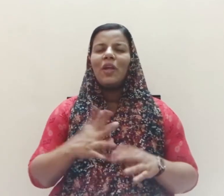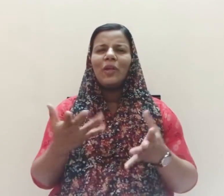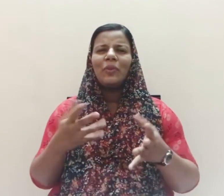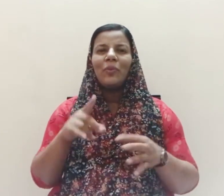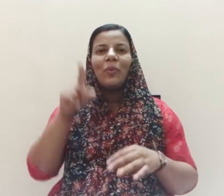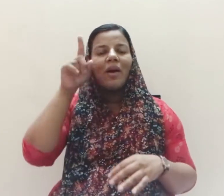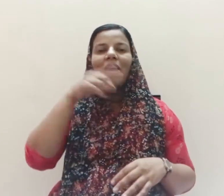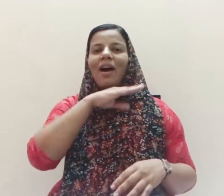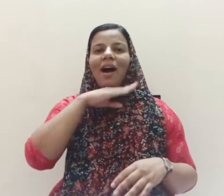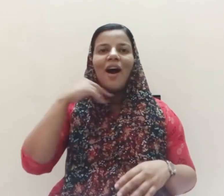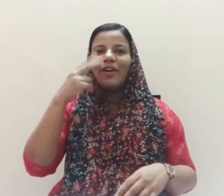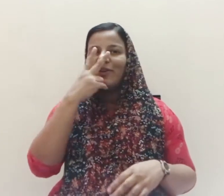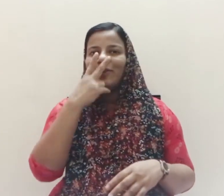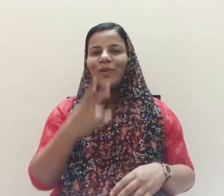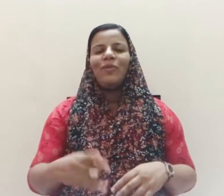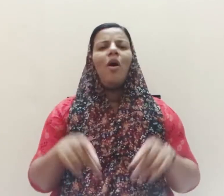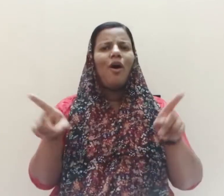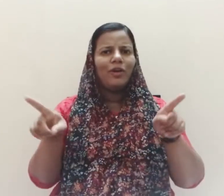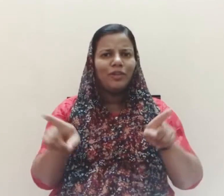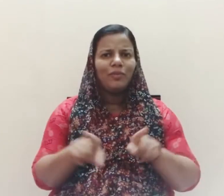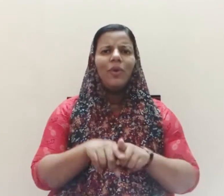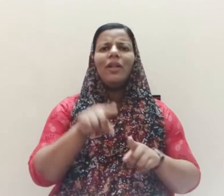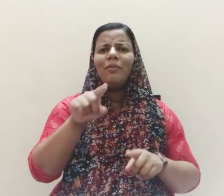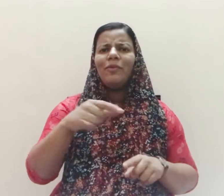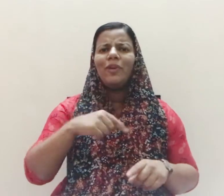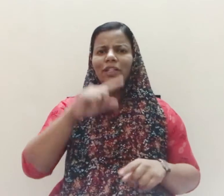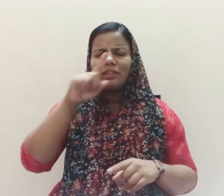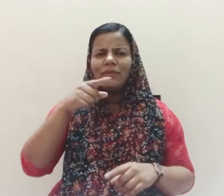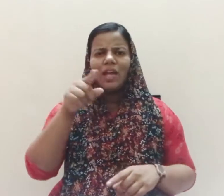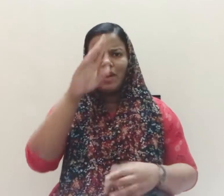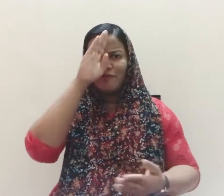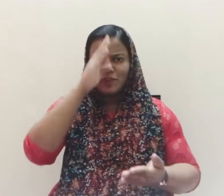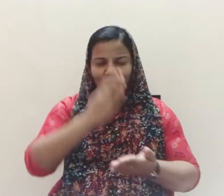ഒരു ആടിനെയാണ്. പ്രിയപ്പെട്ടവരെ, ഇതുപോലെ നമ്മുടെ ജീവിതത്തിലും അങ്ങനൊന്ന് വിശ്വസിക്കണം.